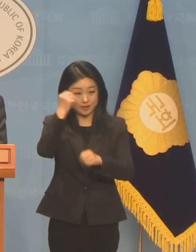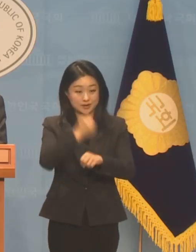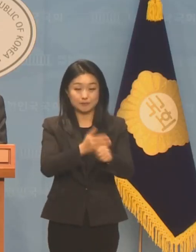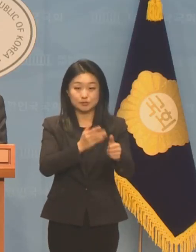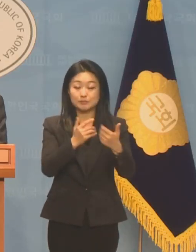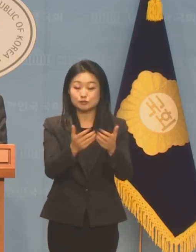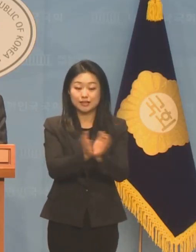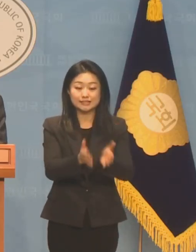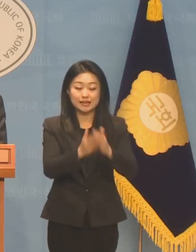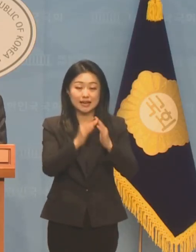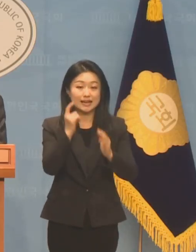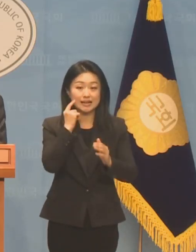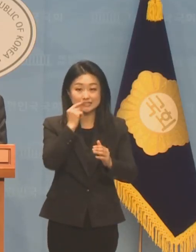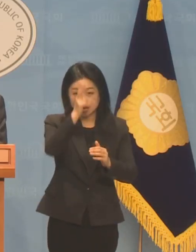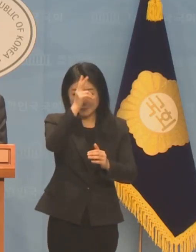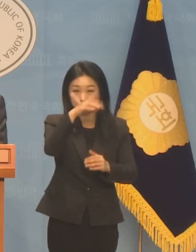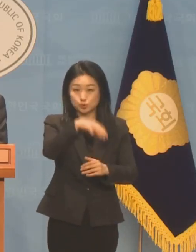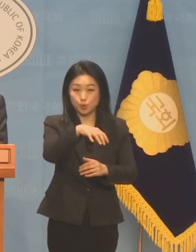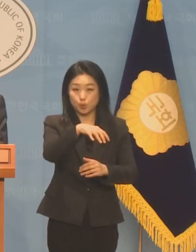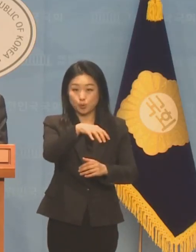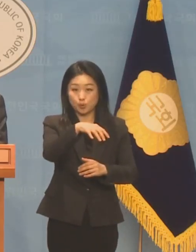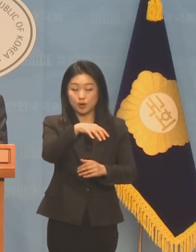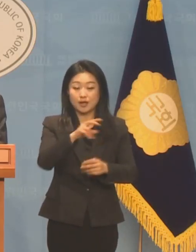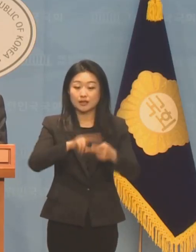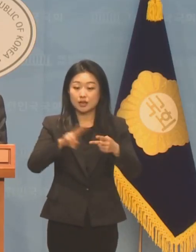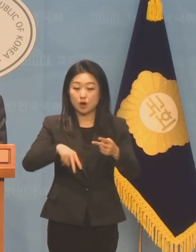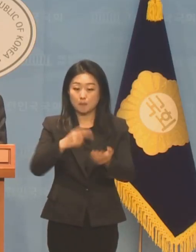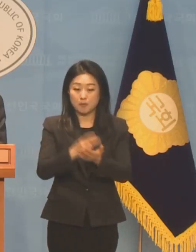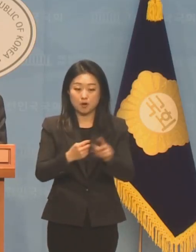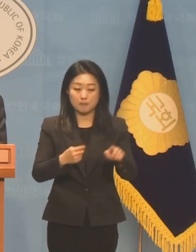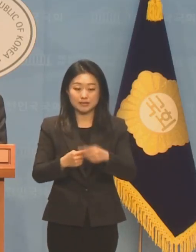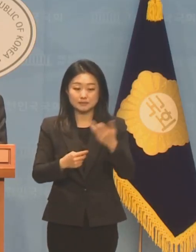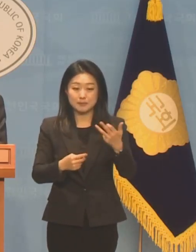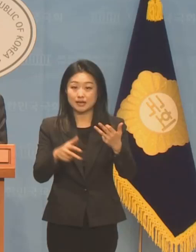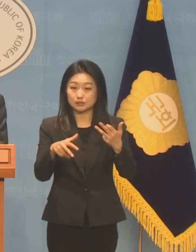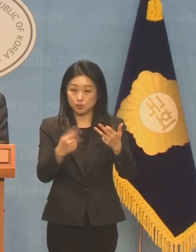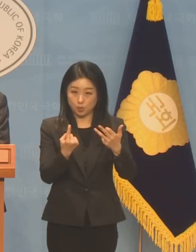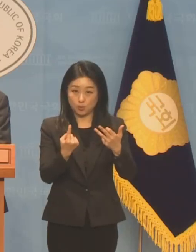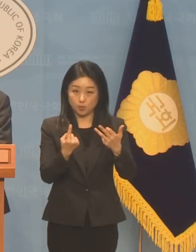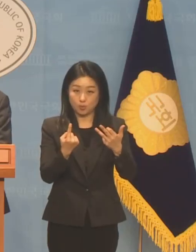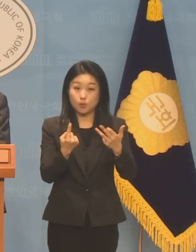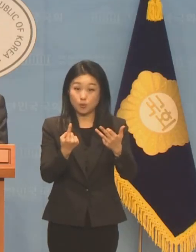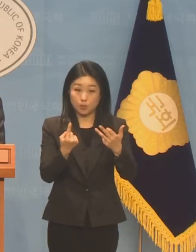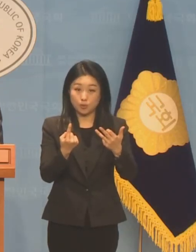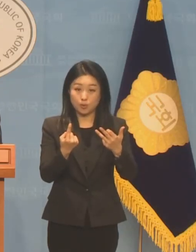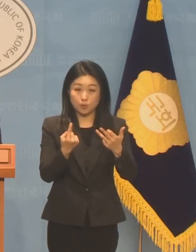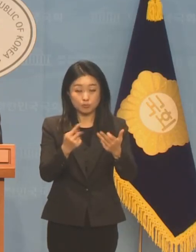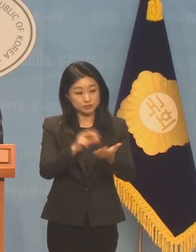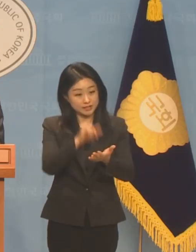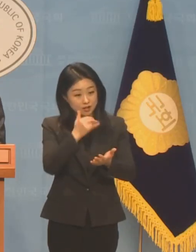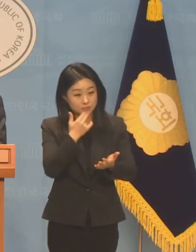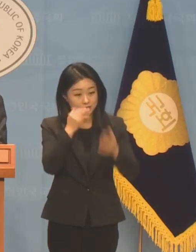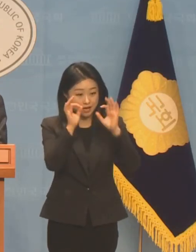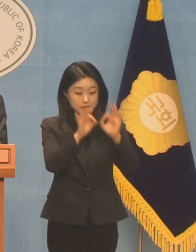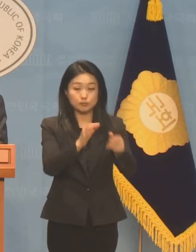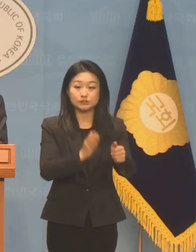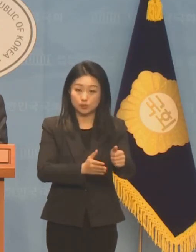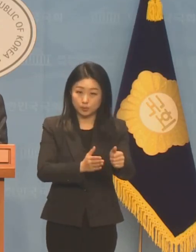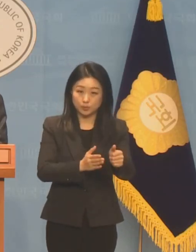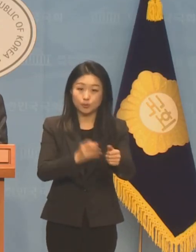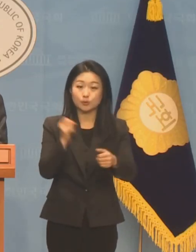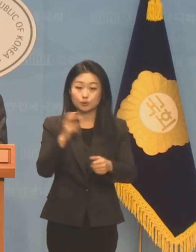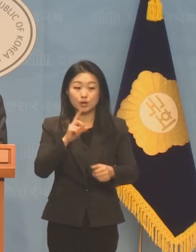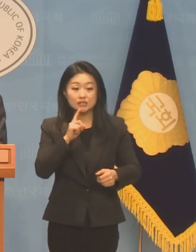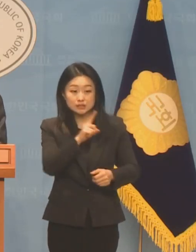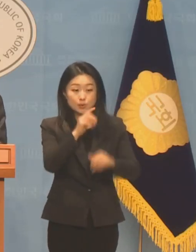민주당이 차린 가짜 파출소가 형법 제118조에 해당되는지 여부를 차치하고라도 거기에